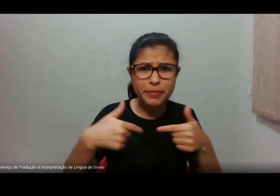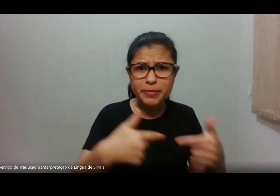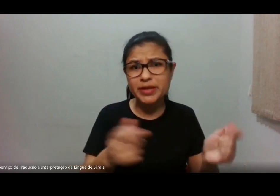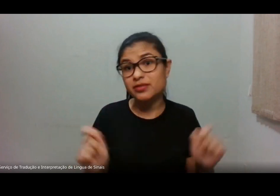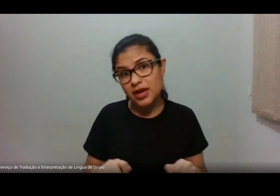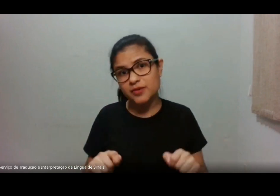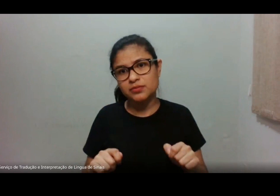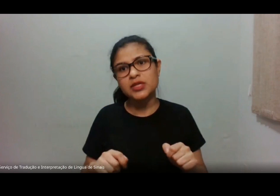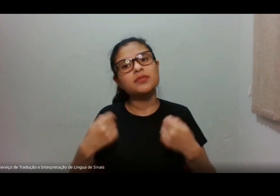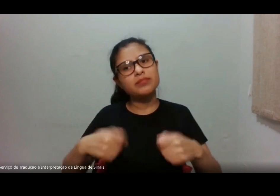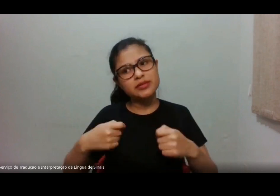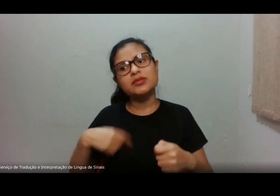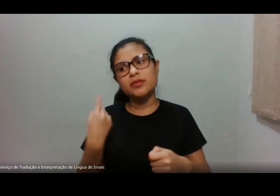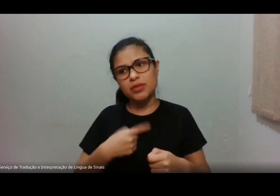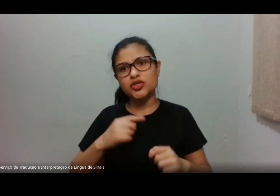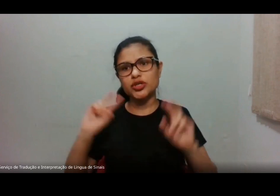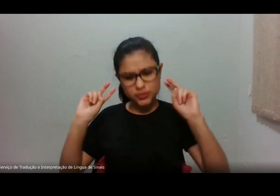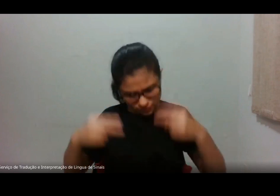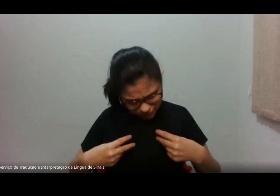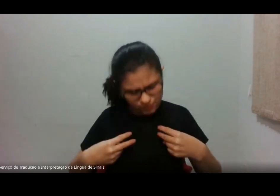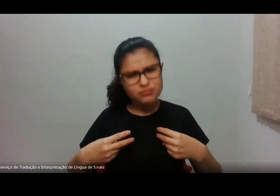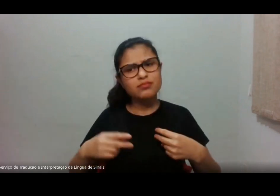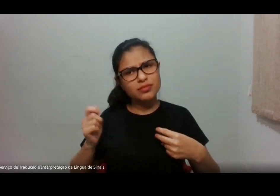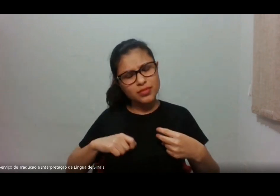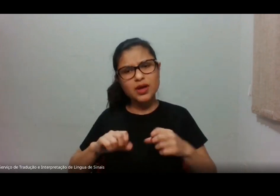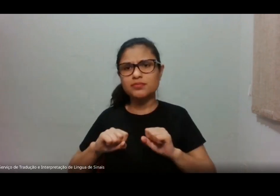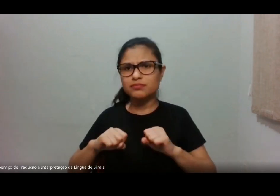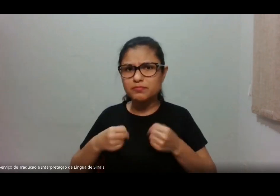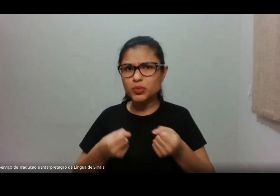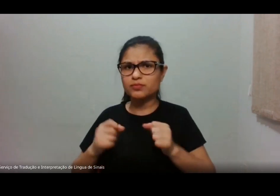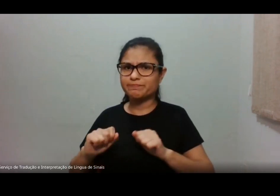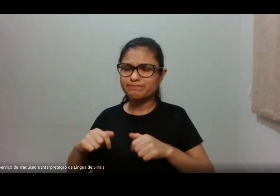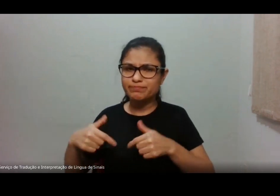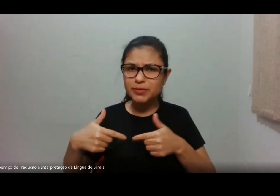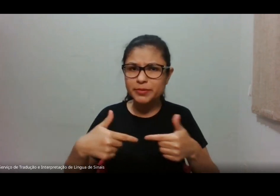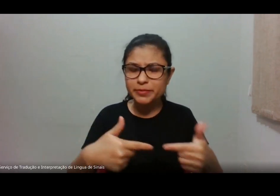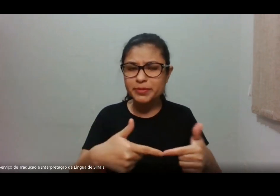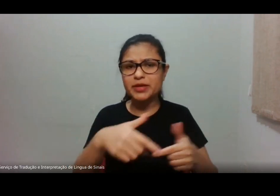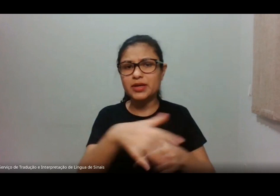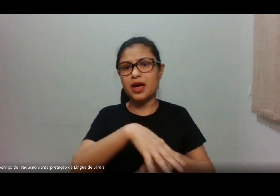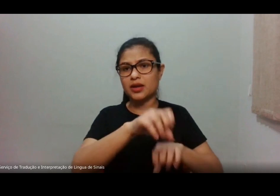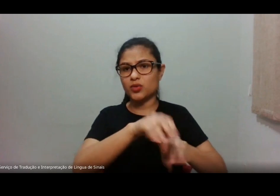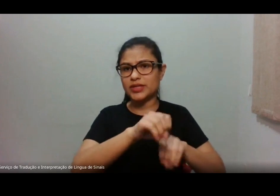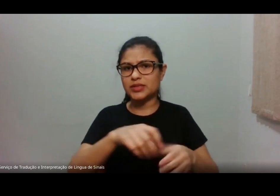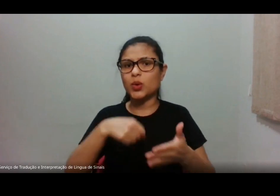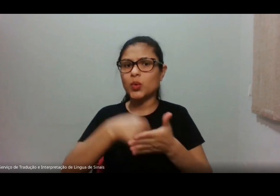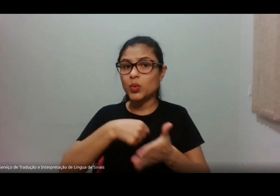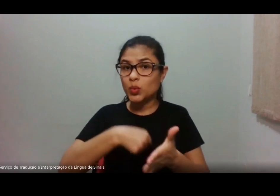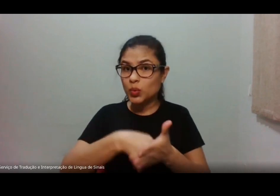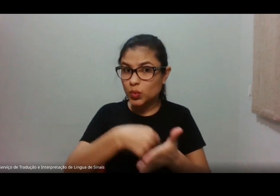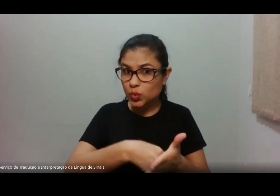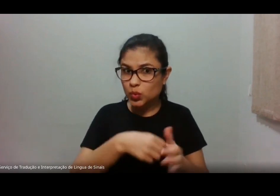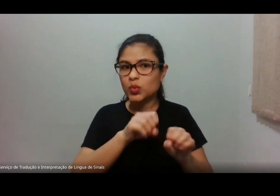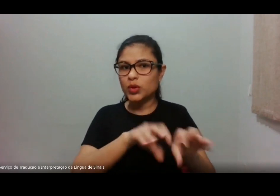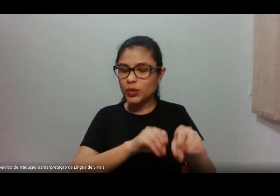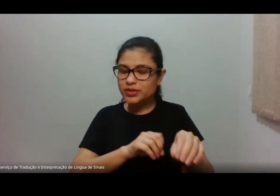esse nosso, essa nossa identidade de militantes pela educação e pelos direitos.